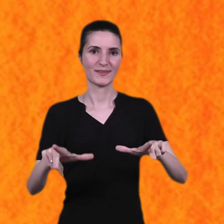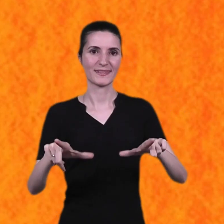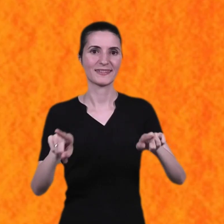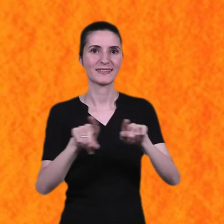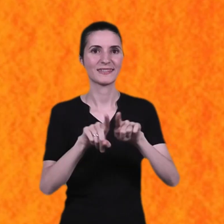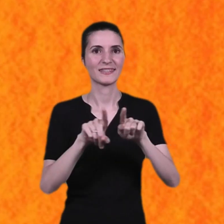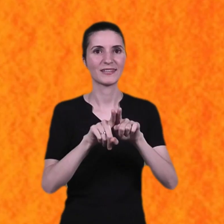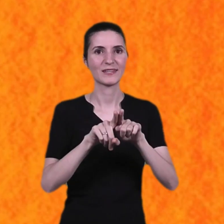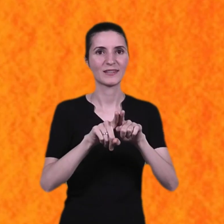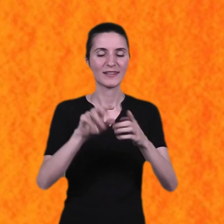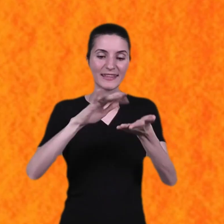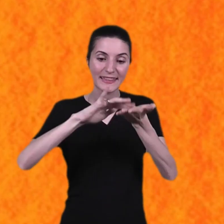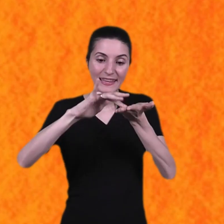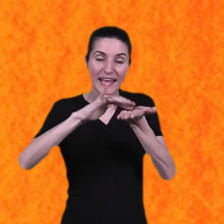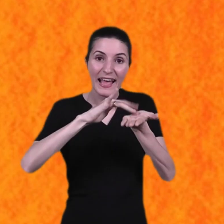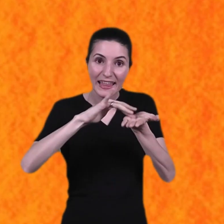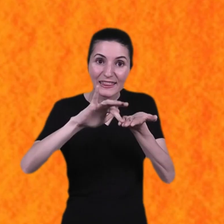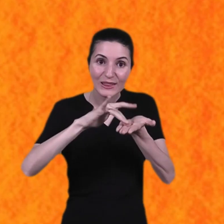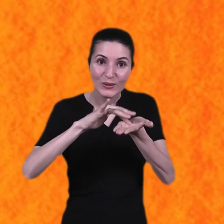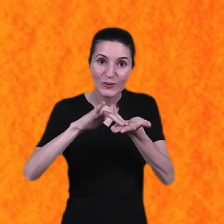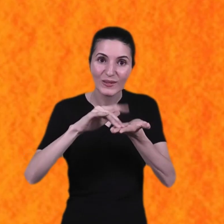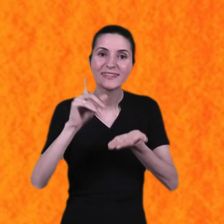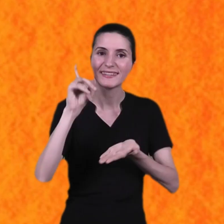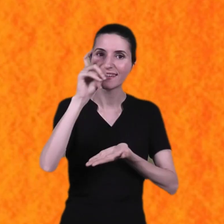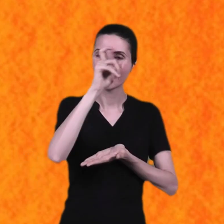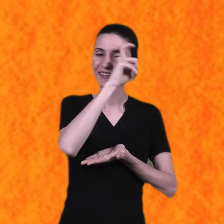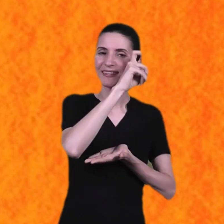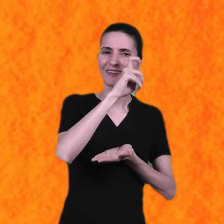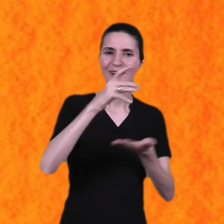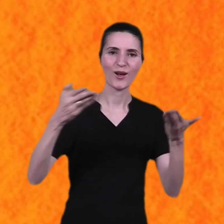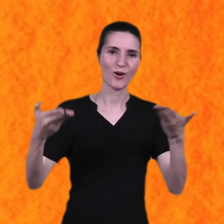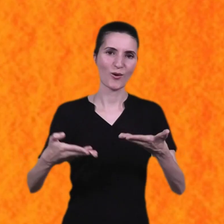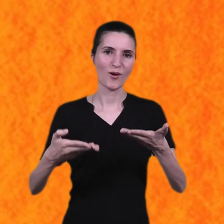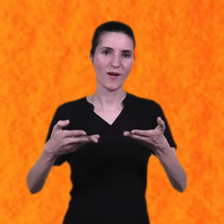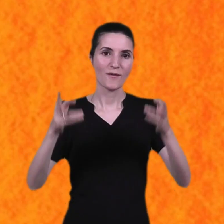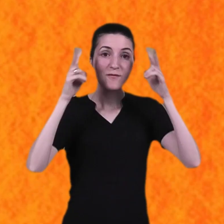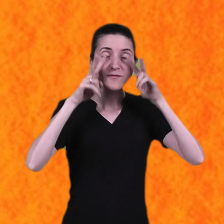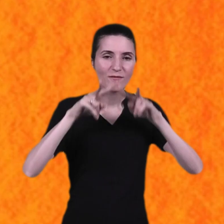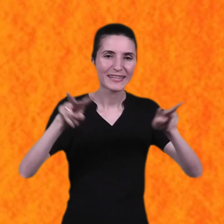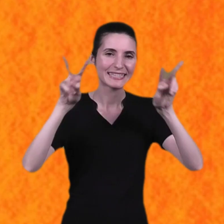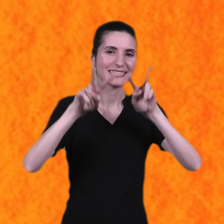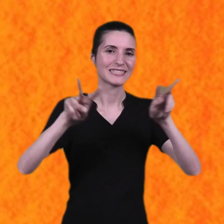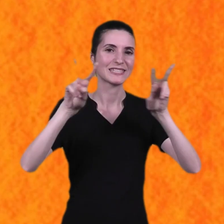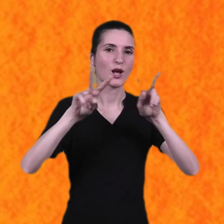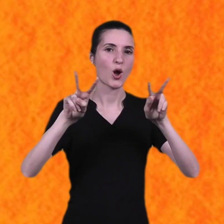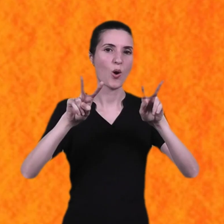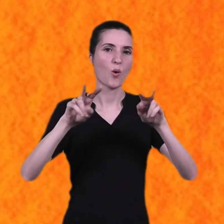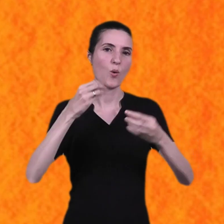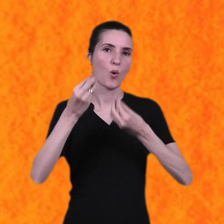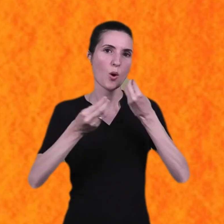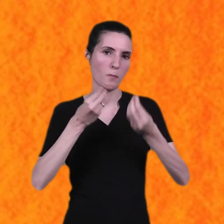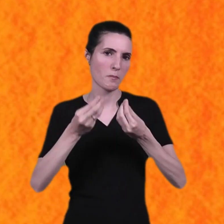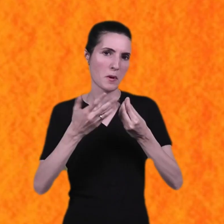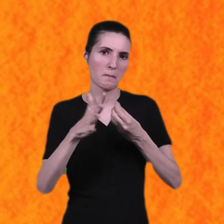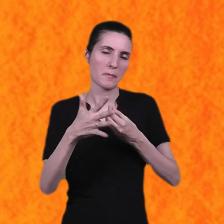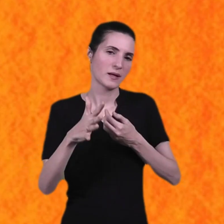o tato, né? Porque hoje a visão, ela